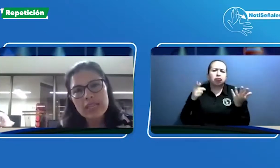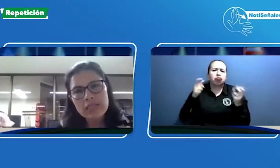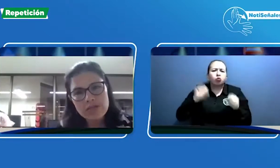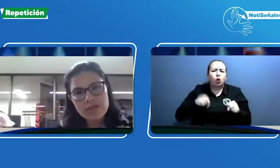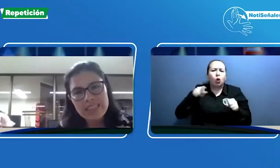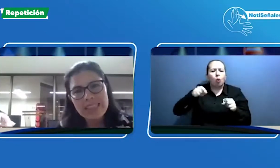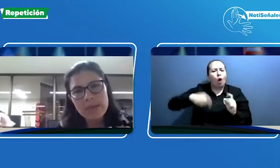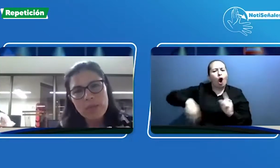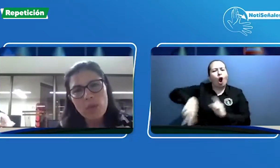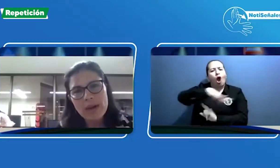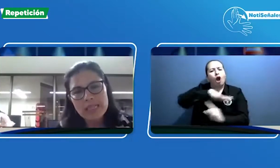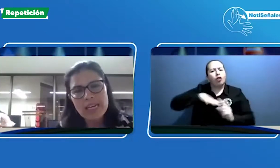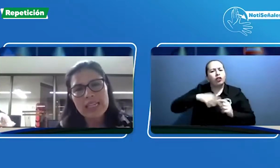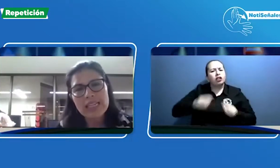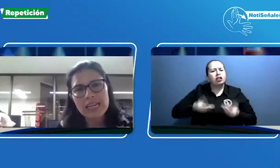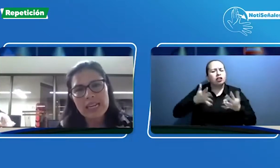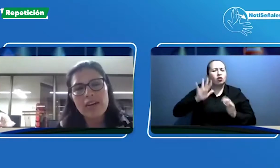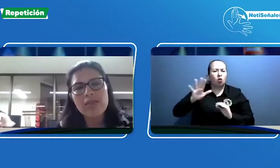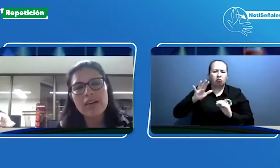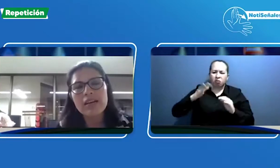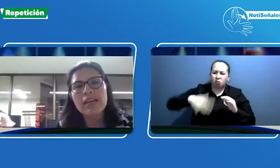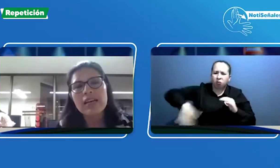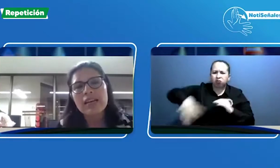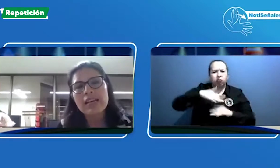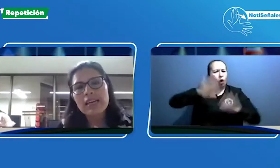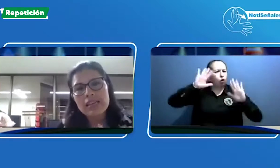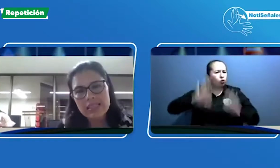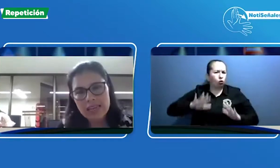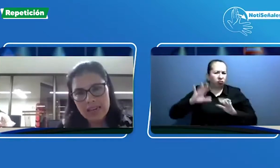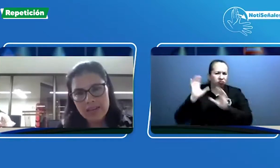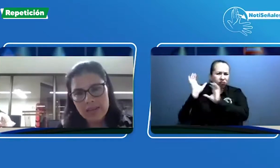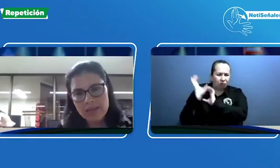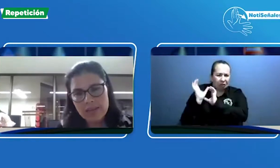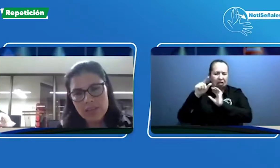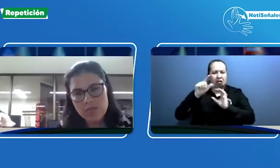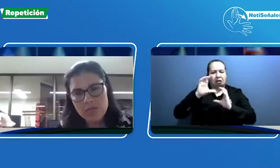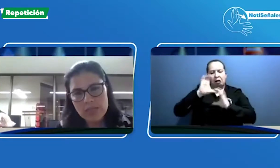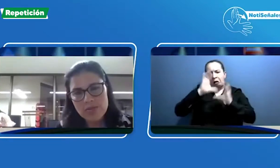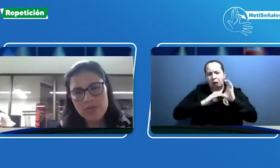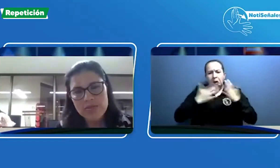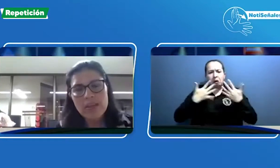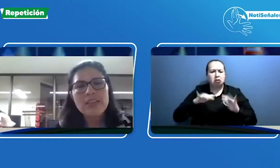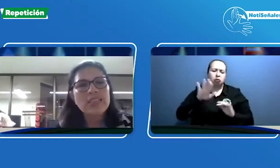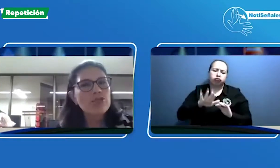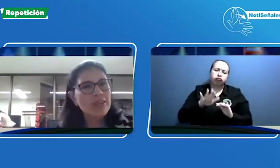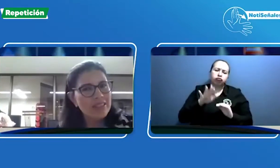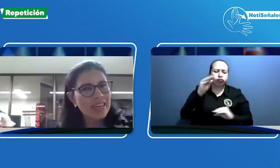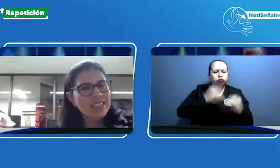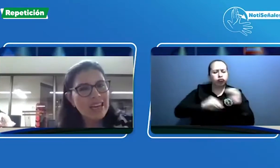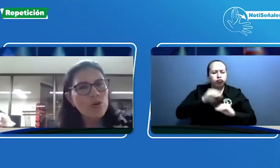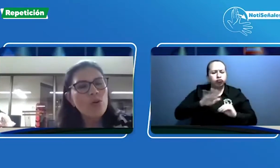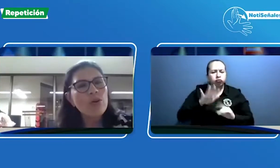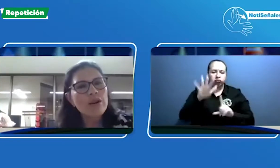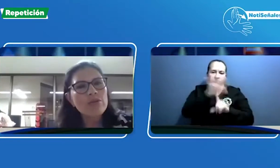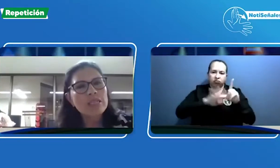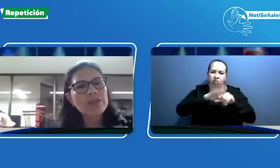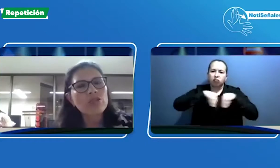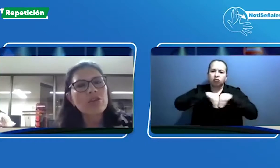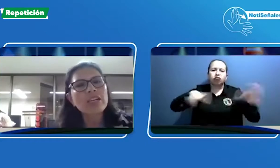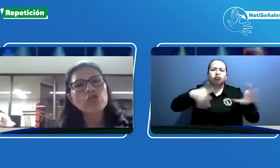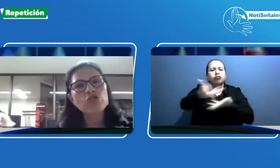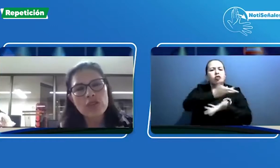contexto de Popayán, del Cauca, y se grabaron esos videos. Se socializaron con